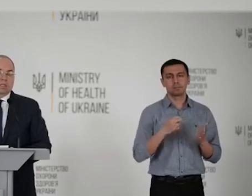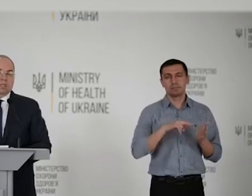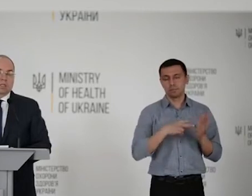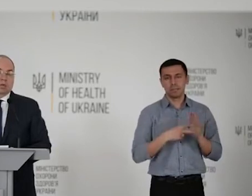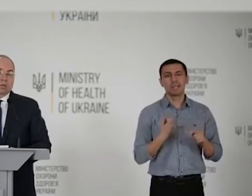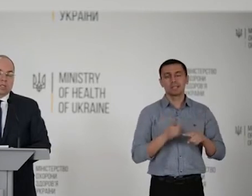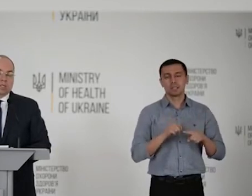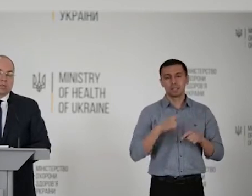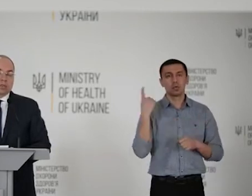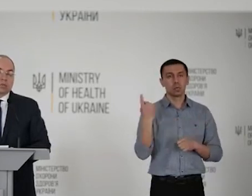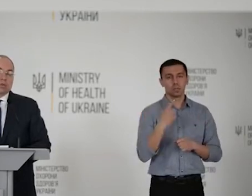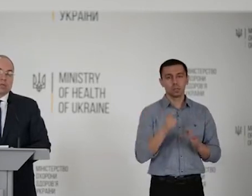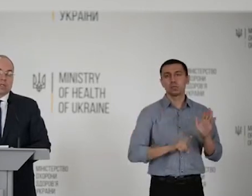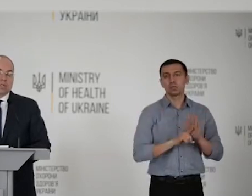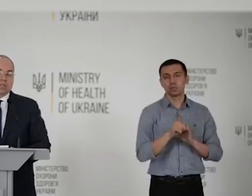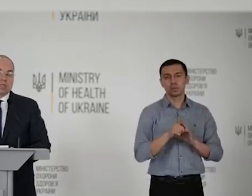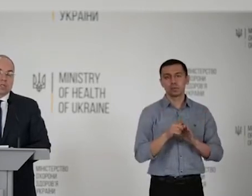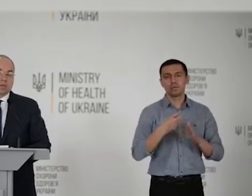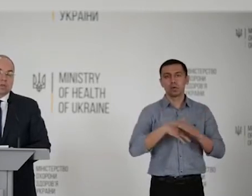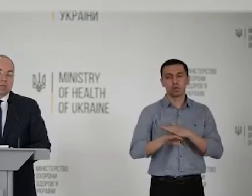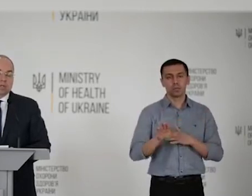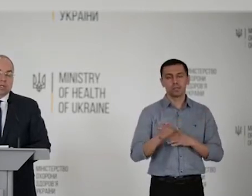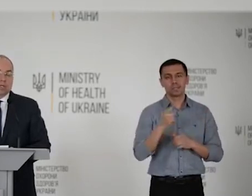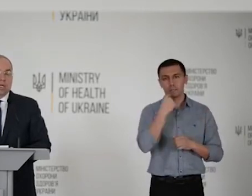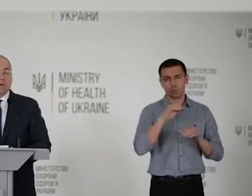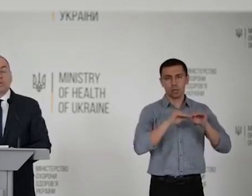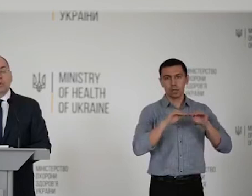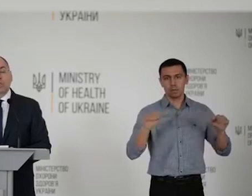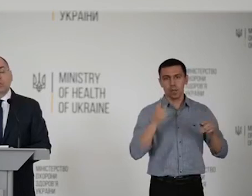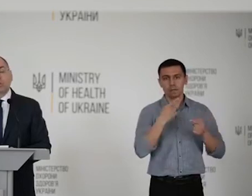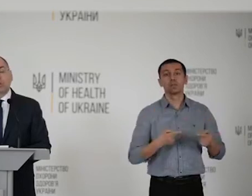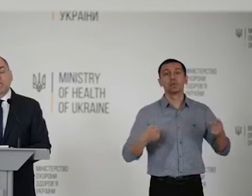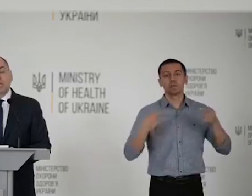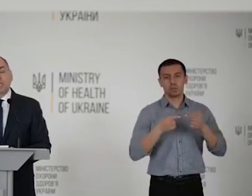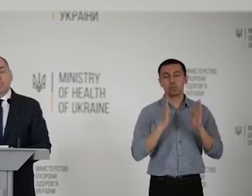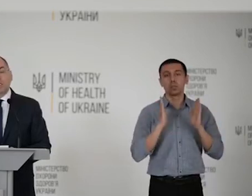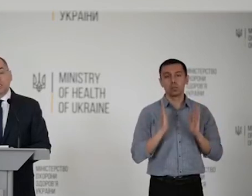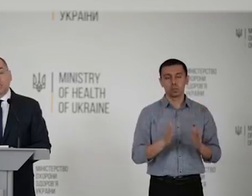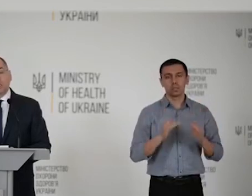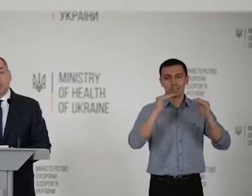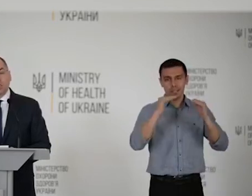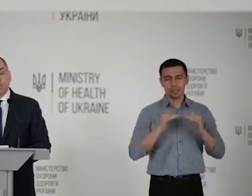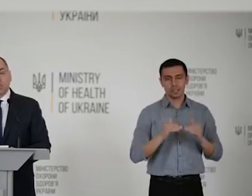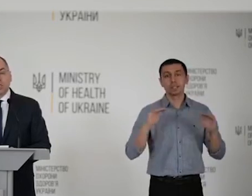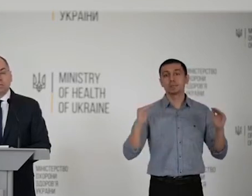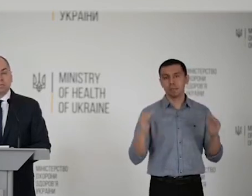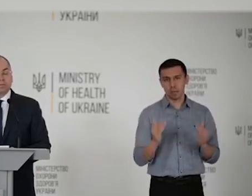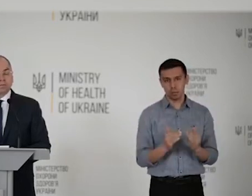ці області почнуть виходити з червоного рівня, а відповідно будуть знижені,